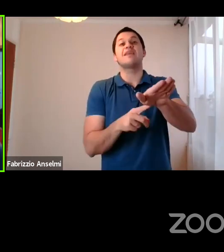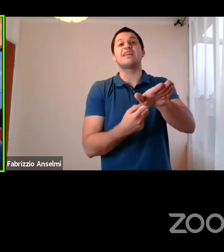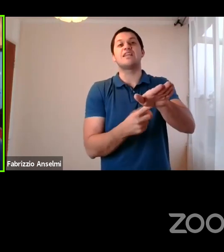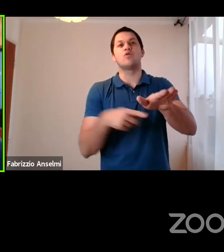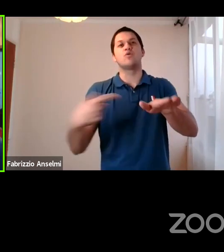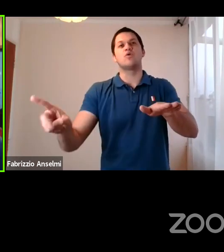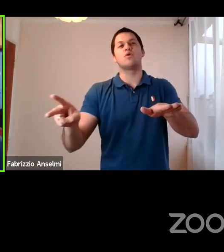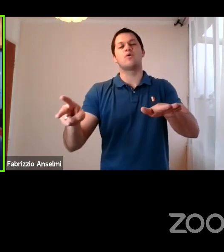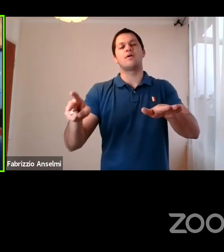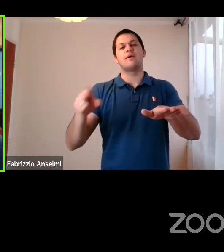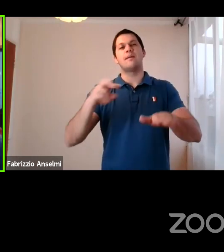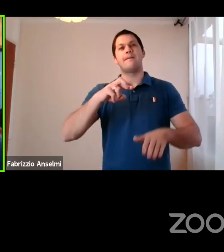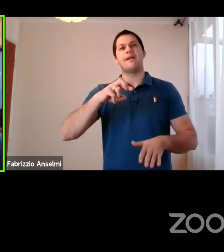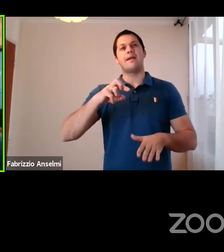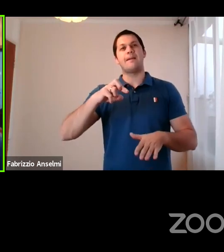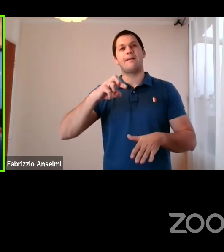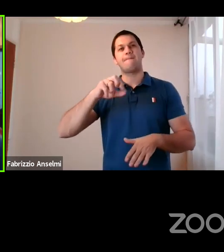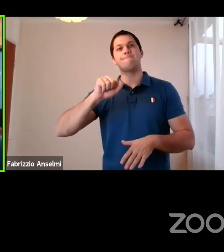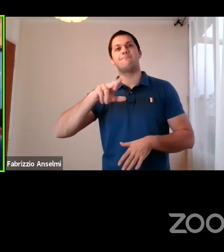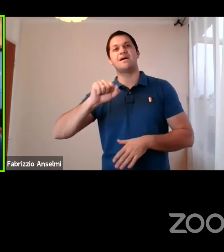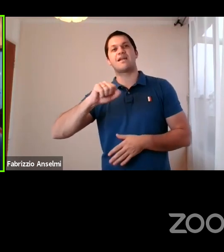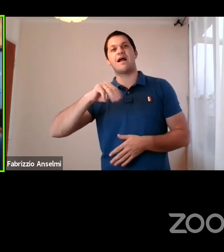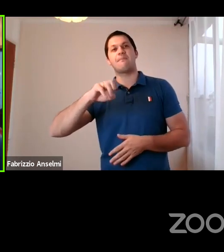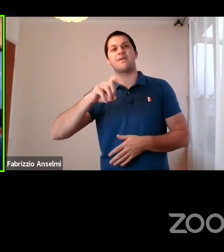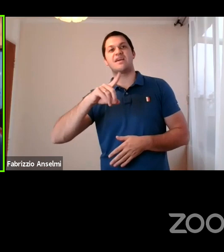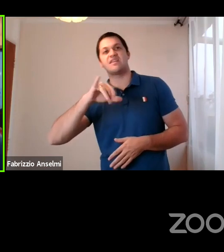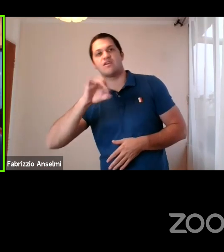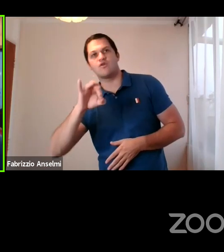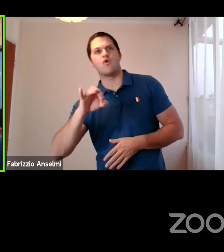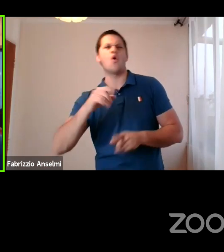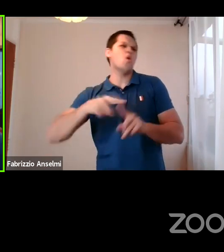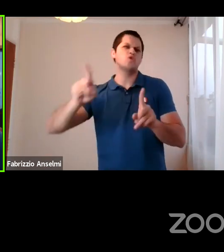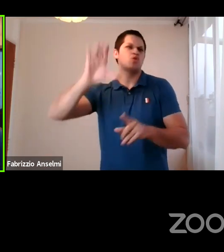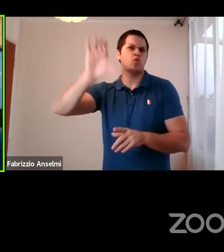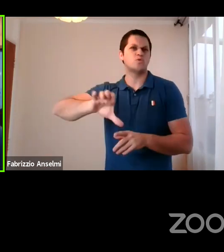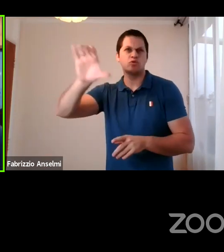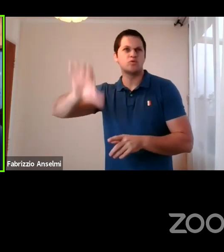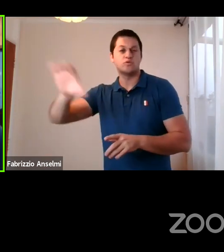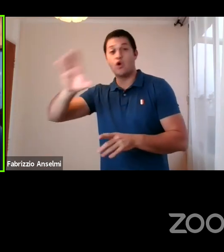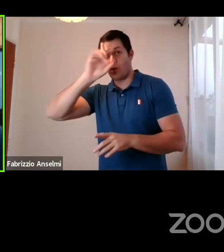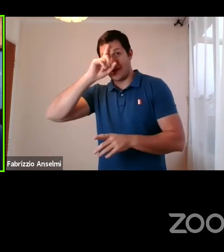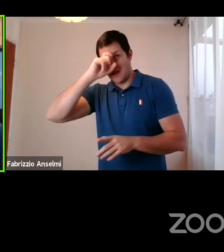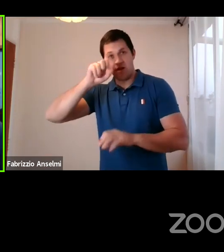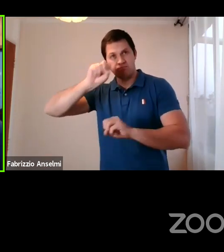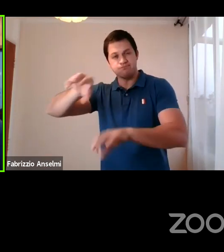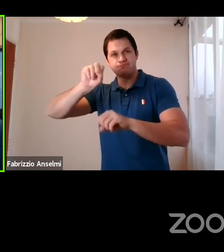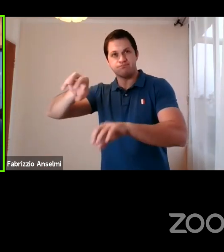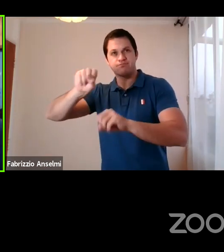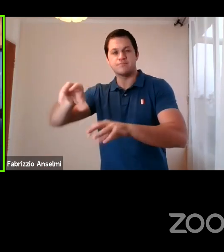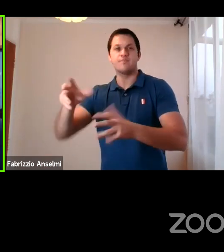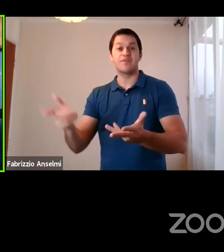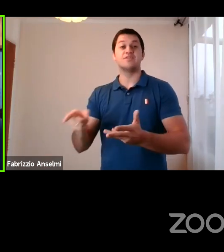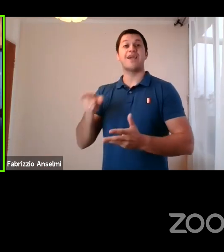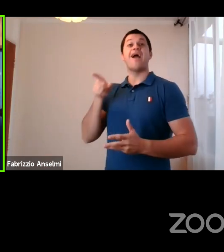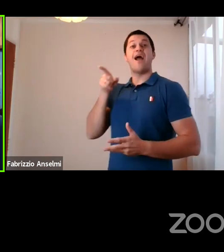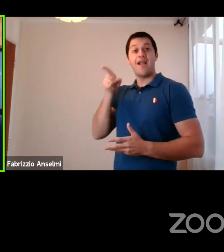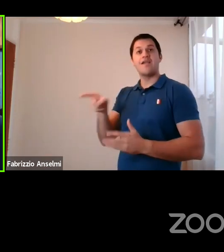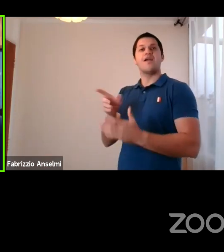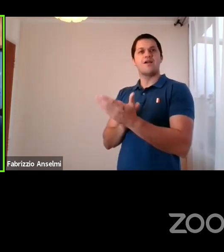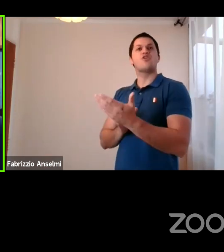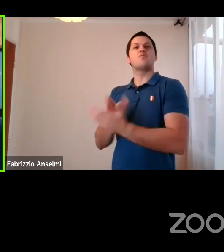contrataban ahí mismo. Y así nació la kinesioterapia en Argentina, digamos, al interior de los hospitales.